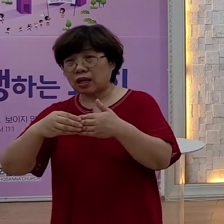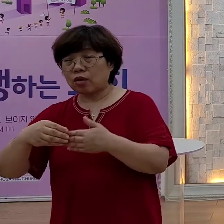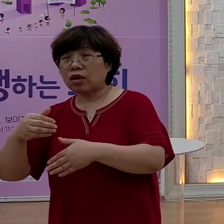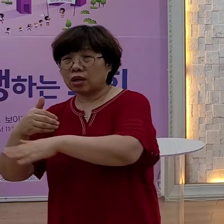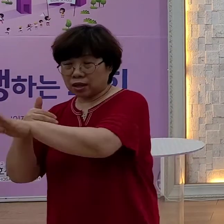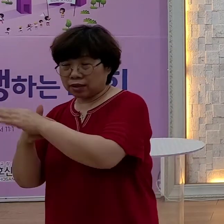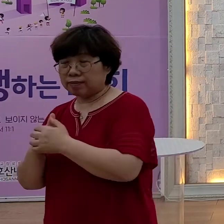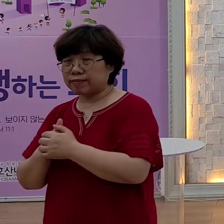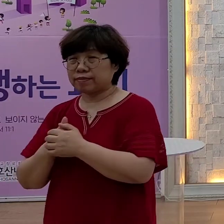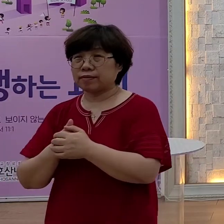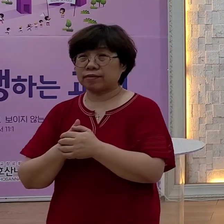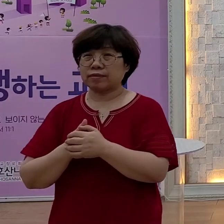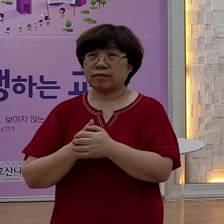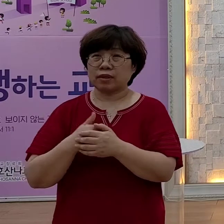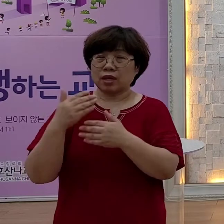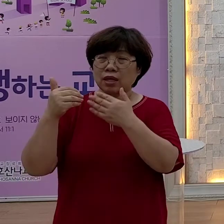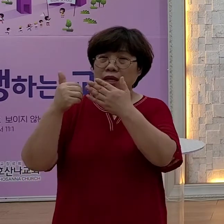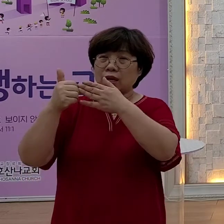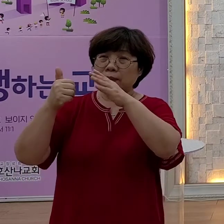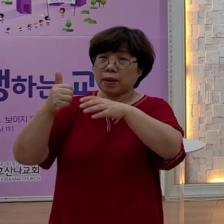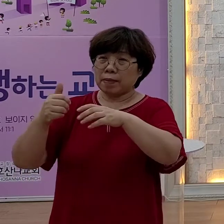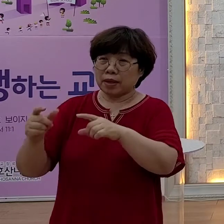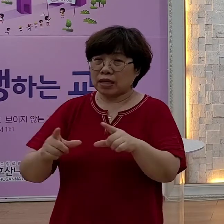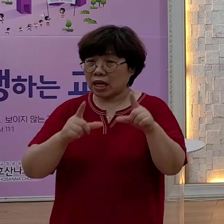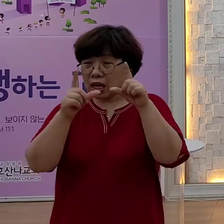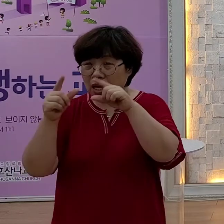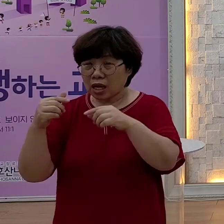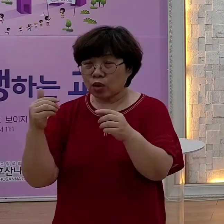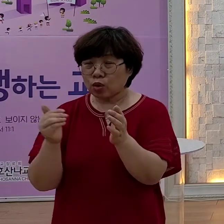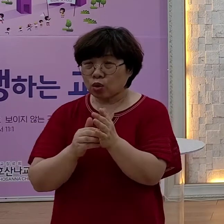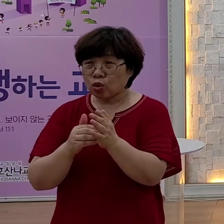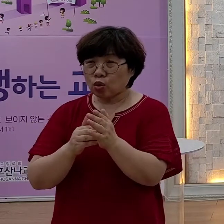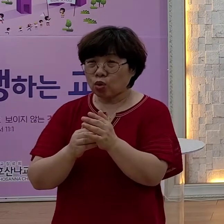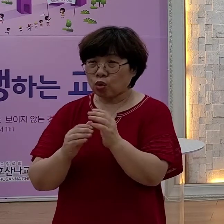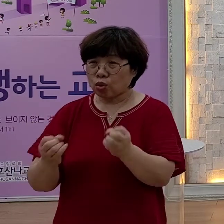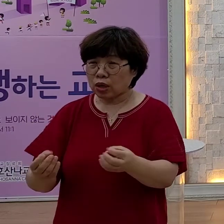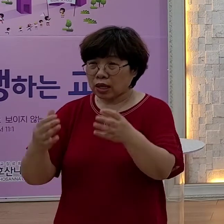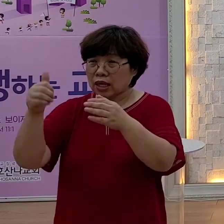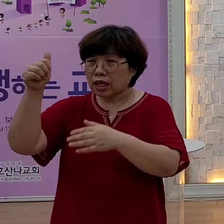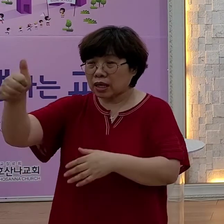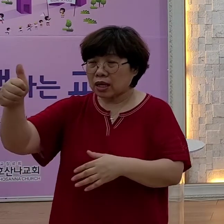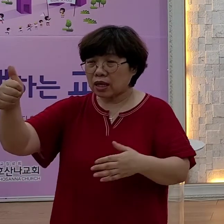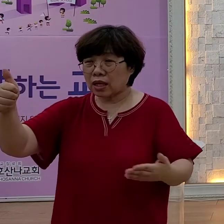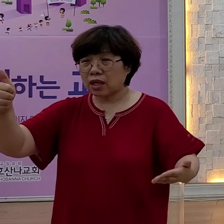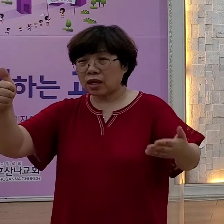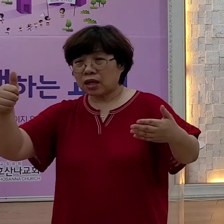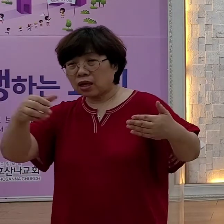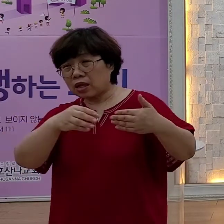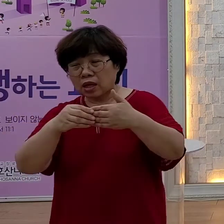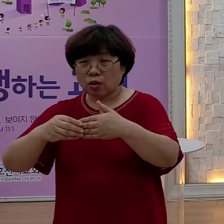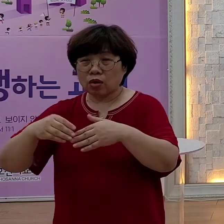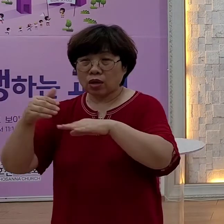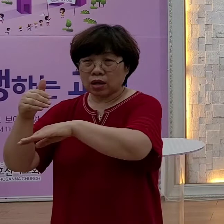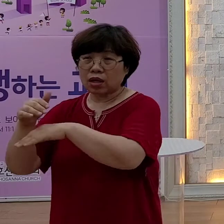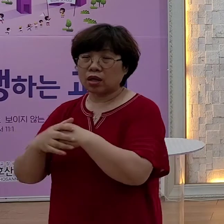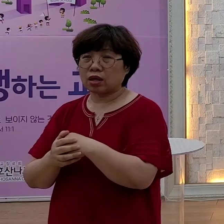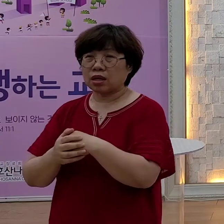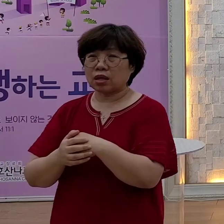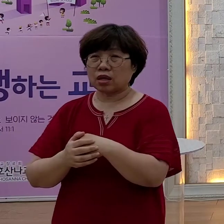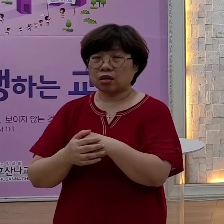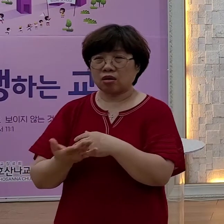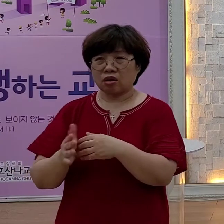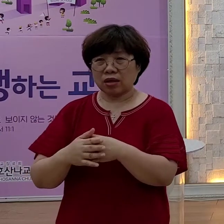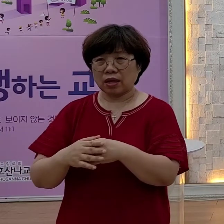하나님의 사람으로 이제 바쳤는데, 그 제사장이 누구였습니까? 그 당시에?